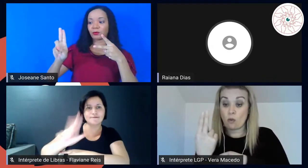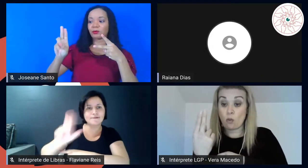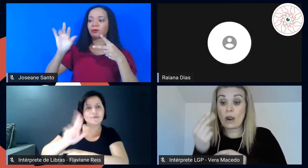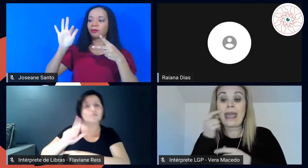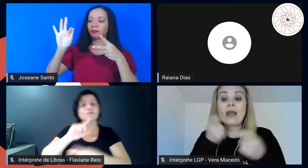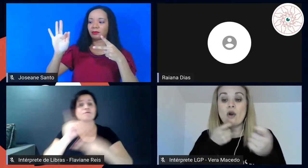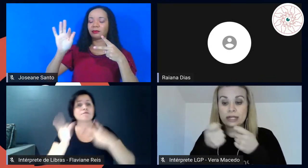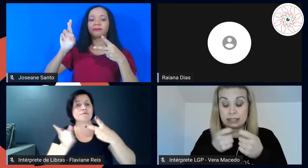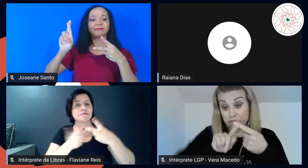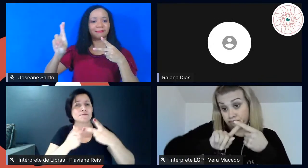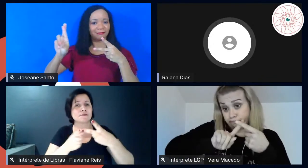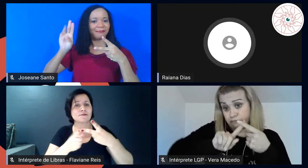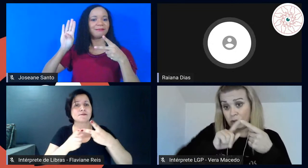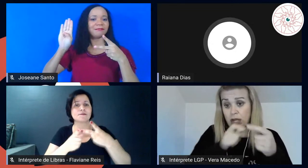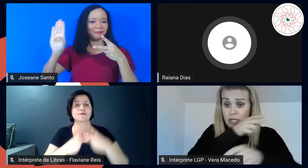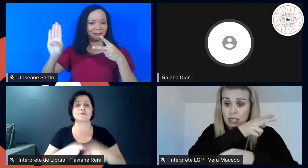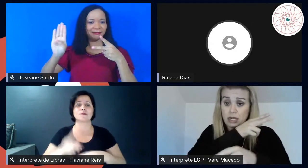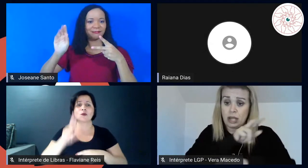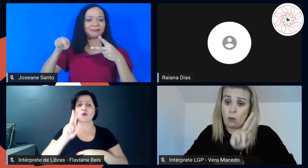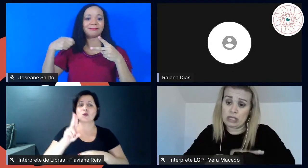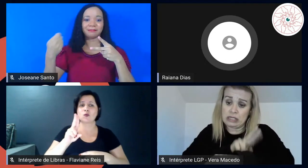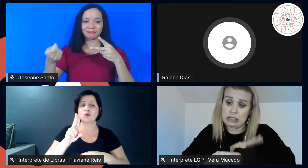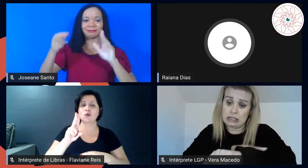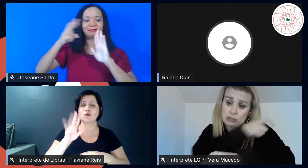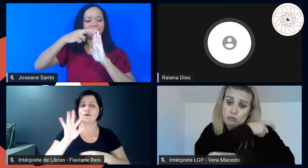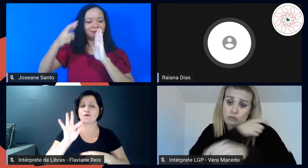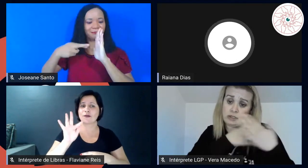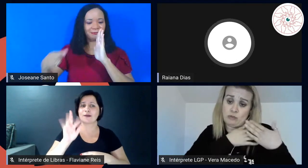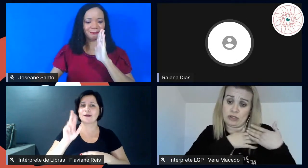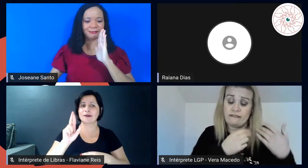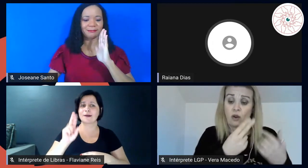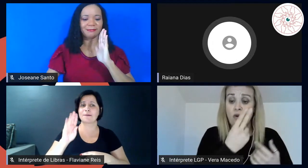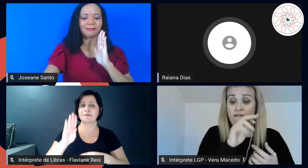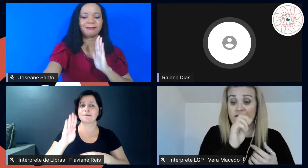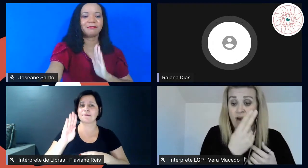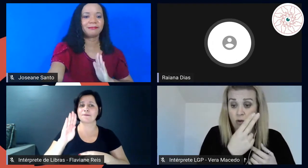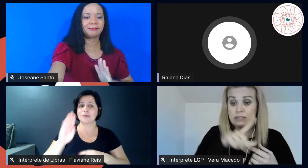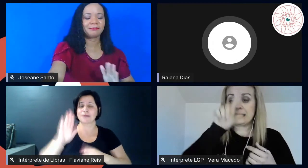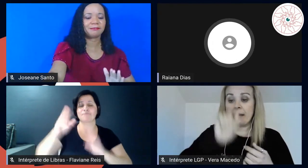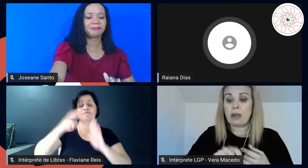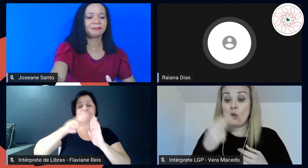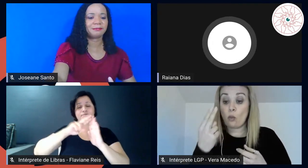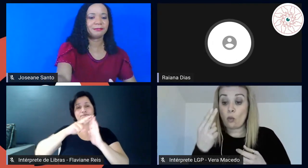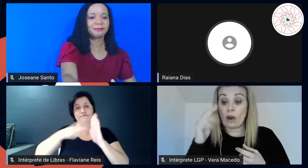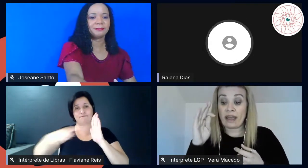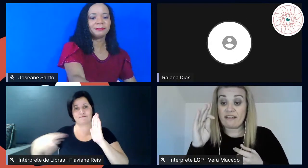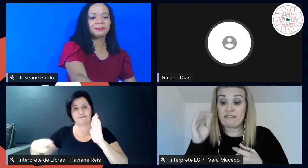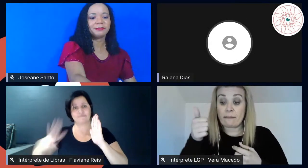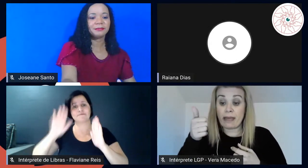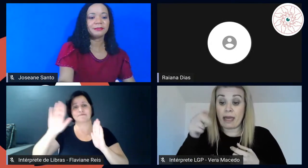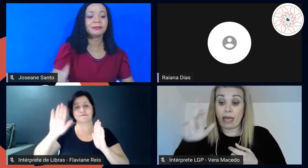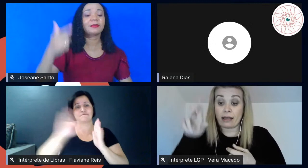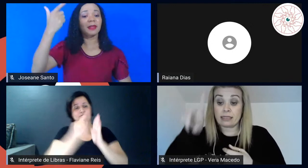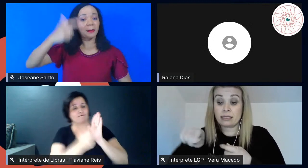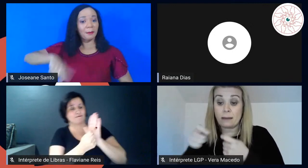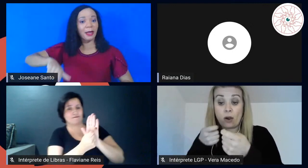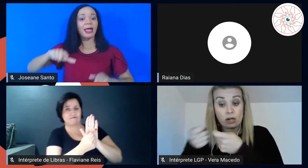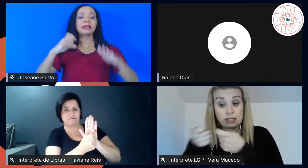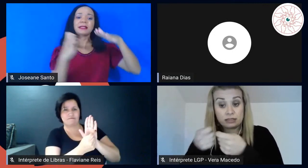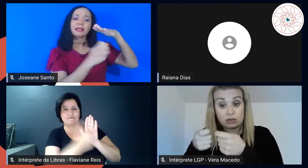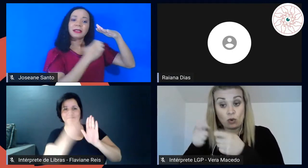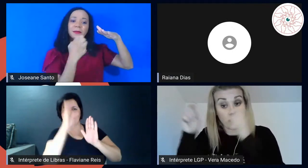a FAU, temos ainda a UFBR, que também é organizadora do